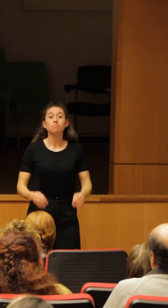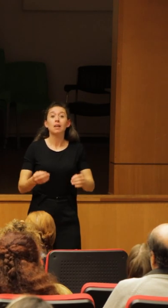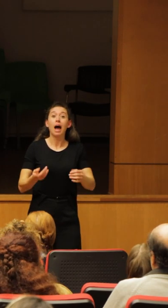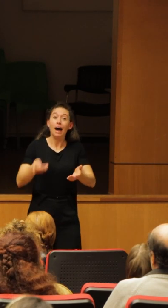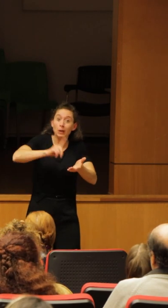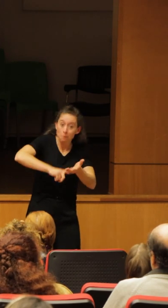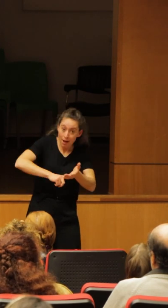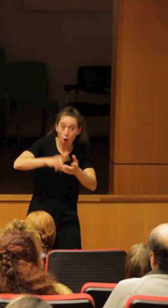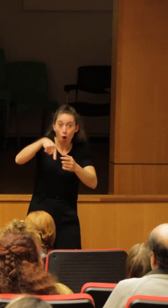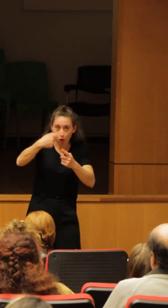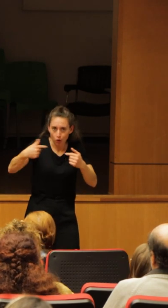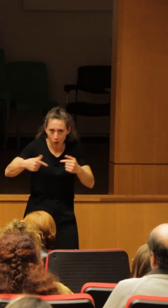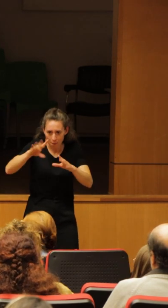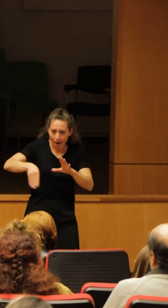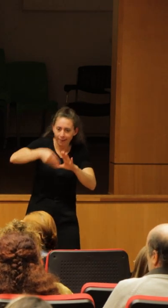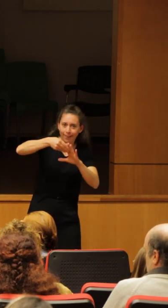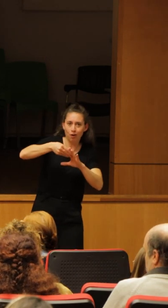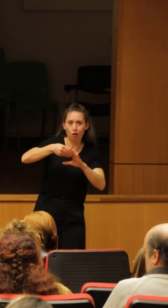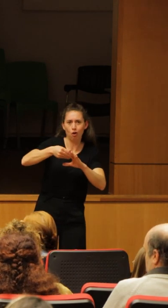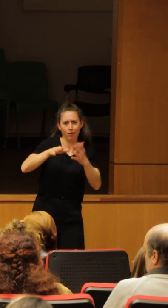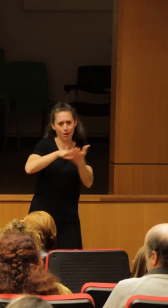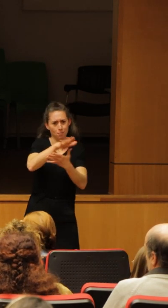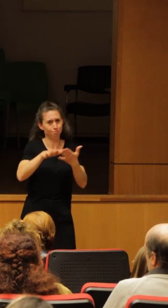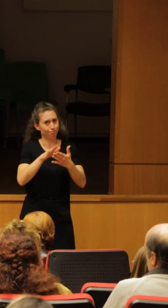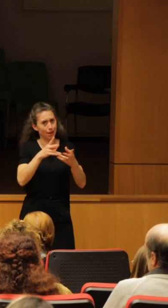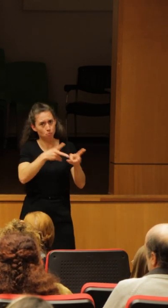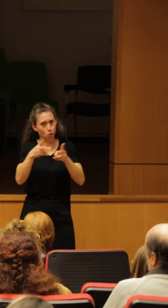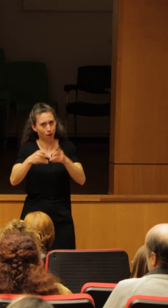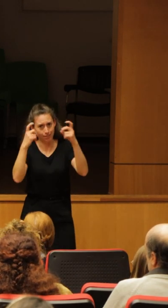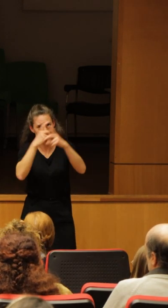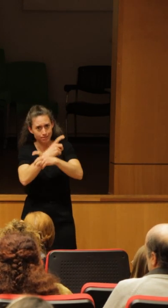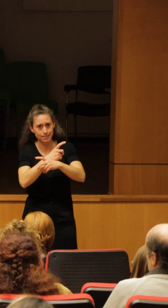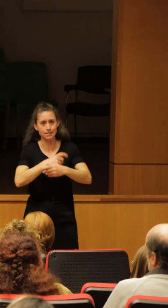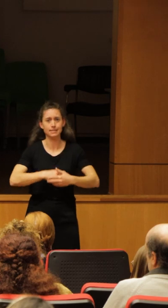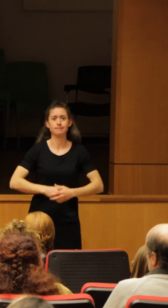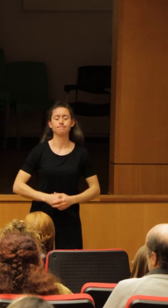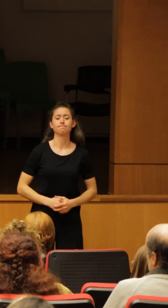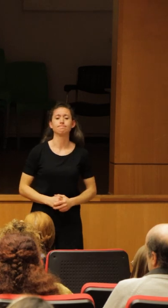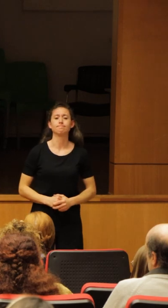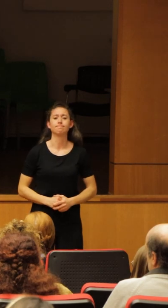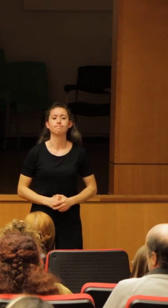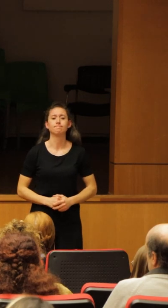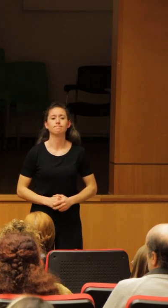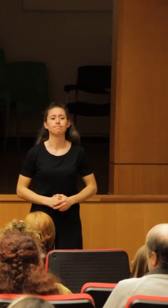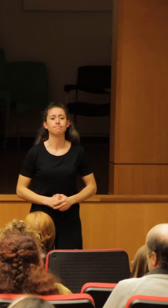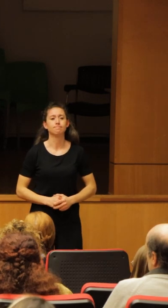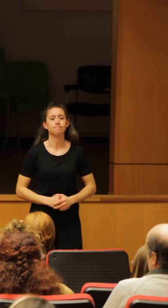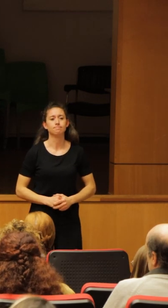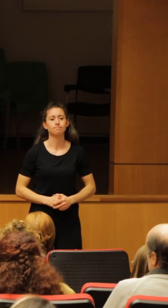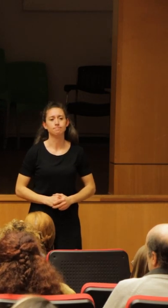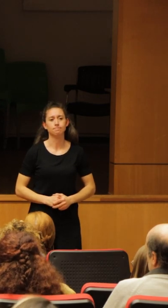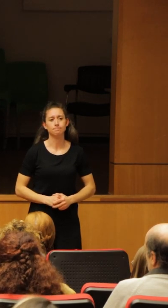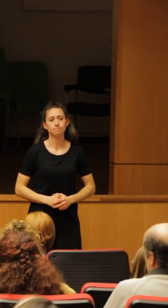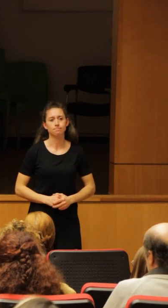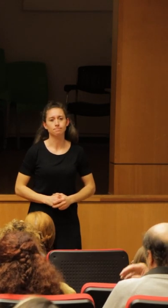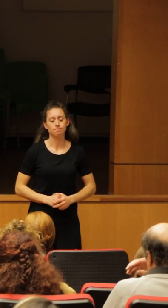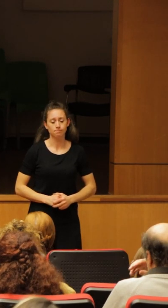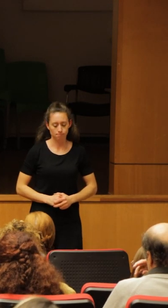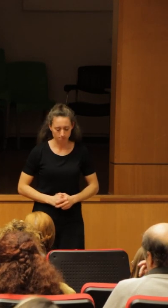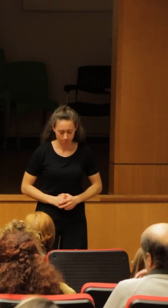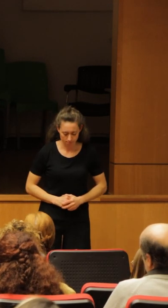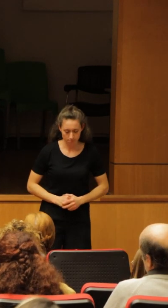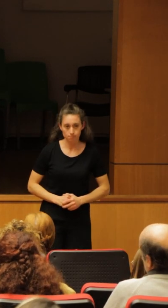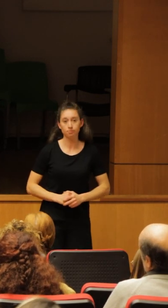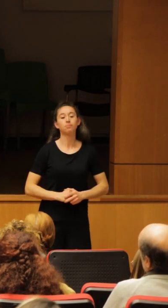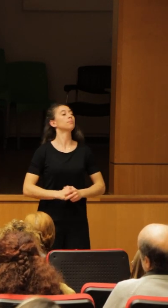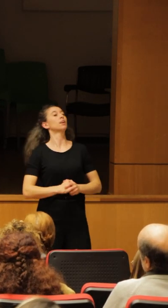from all his former revolutionary friends. Y por eso después de 1917 finalmente él se separa completamente de